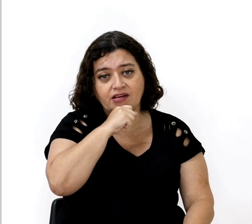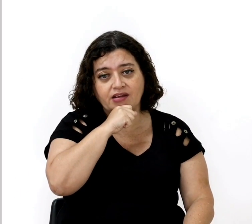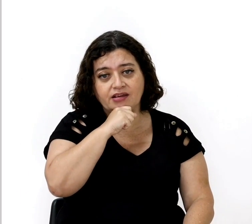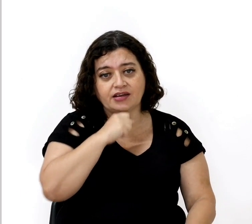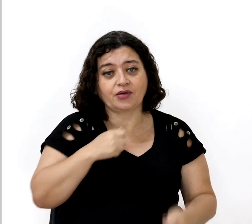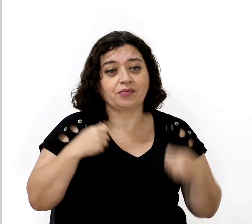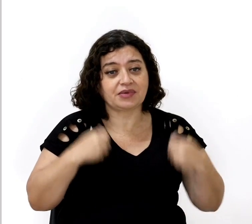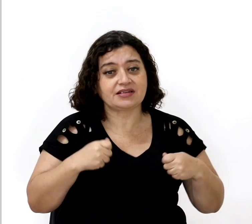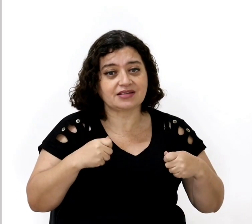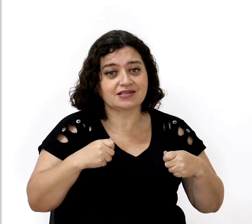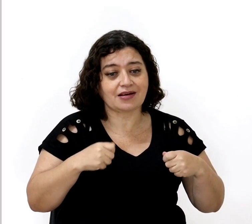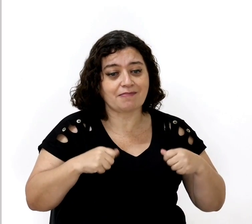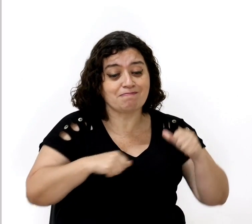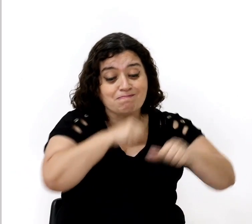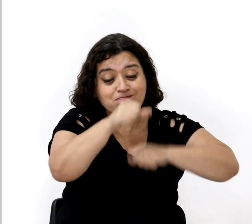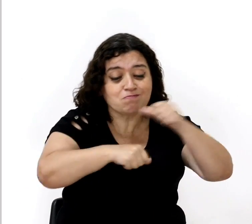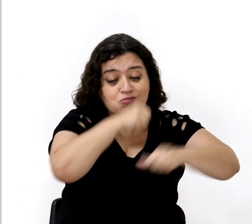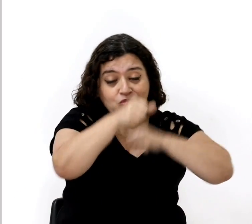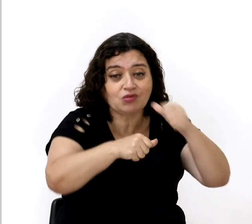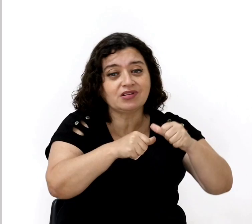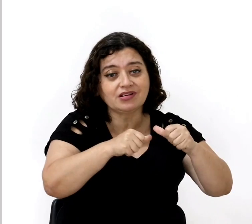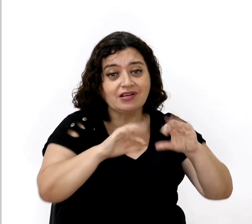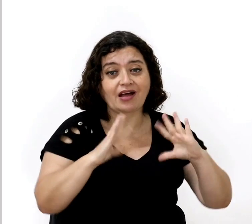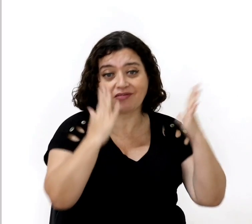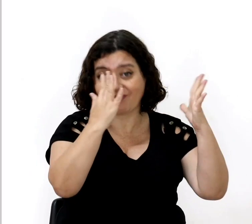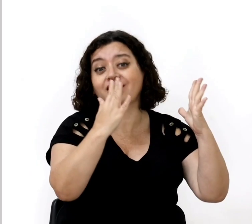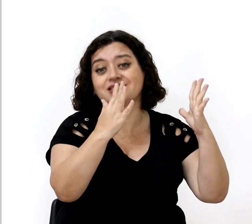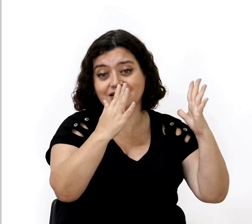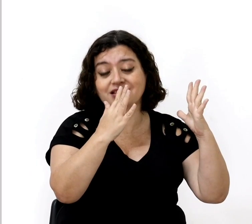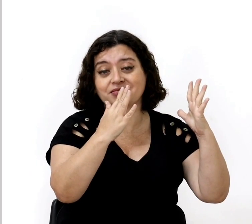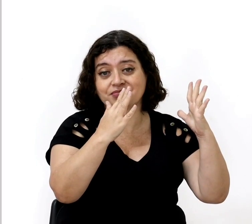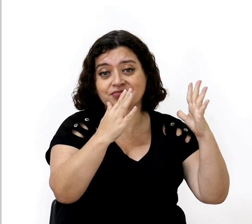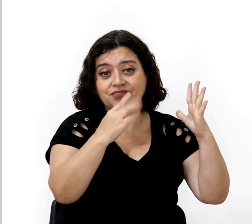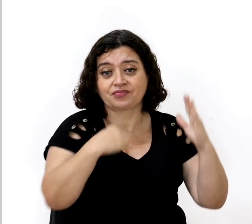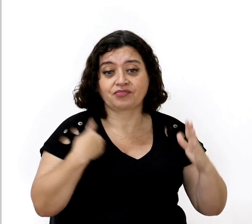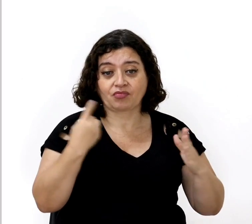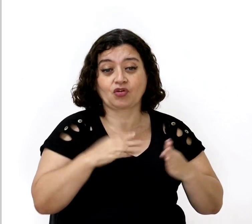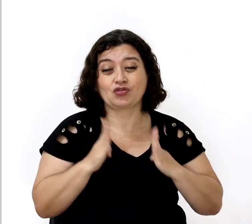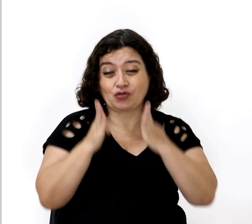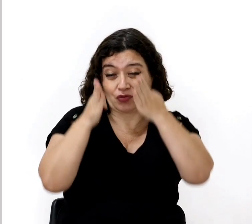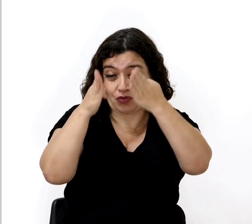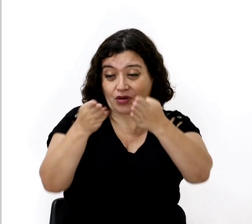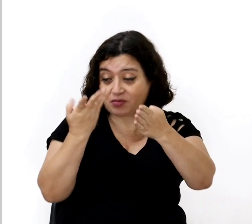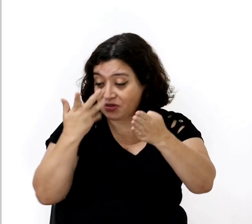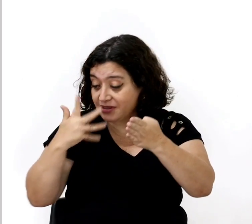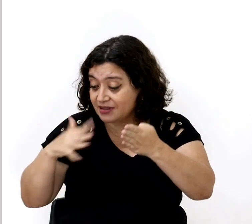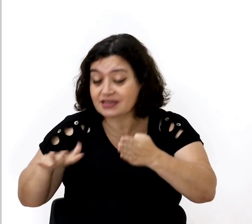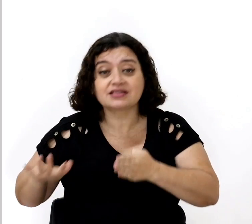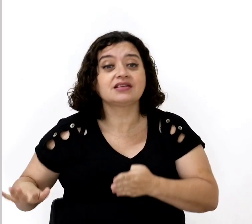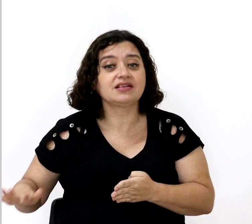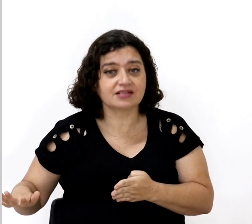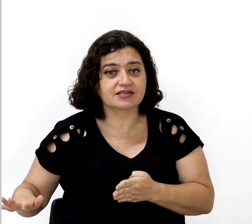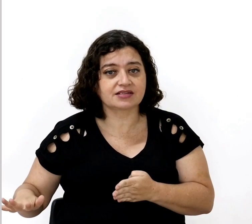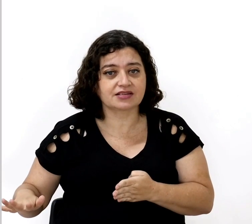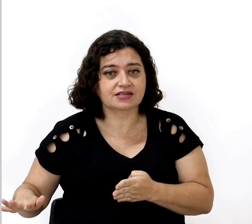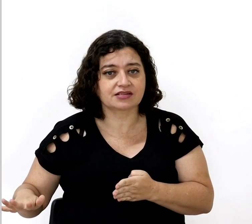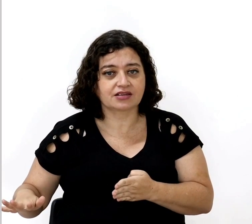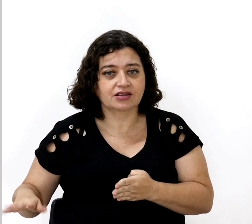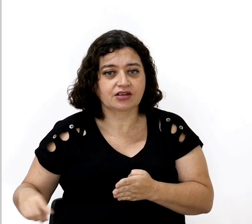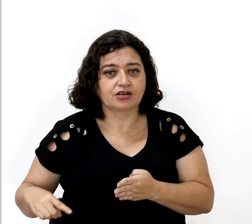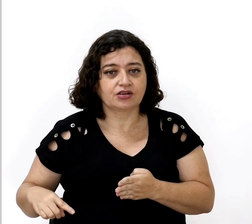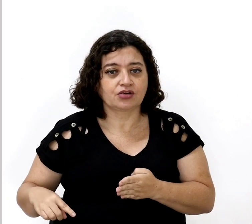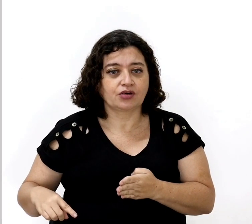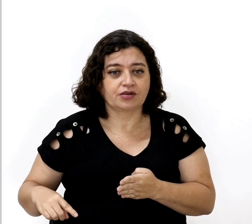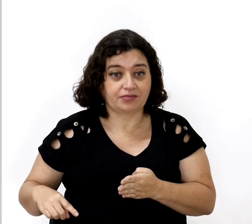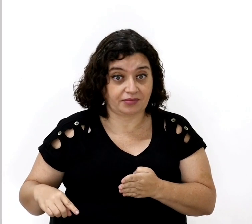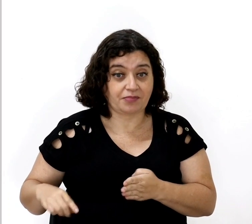desfazer a programação. Adapta. E fazer uma adaptação. Inclusive, aí a gente focou muito mais nas crianças do que nos